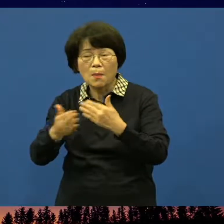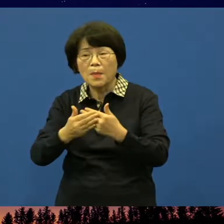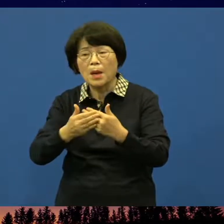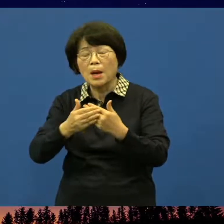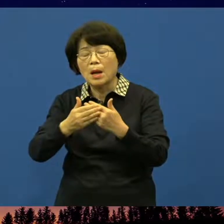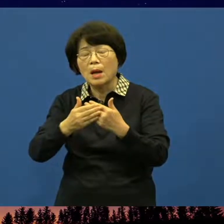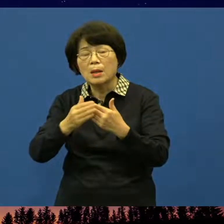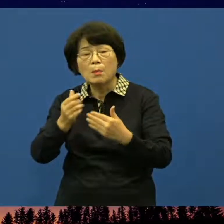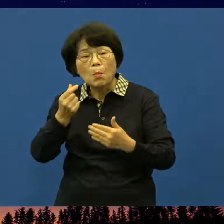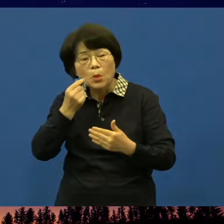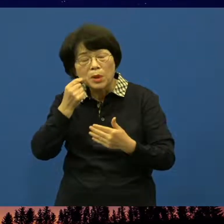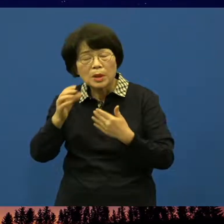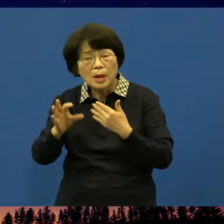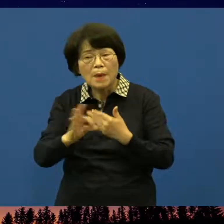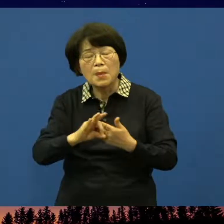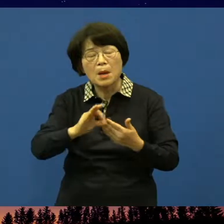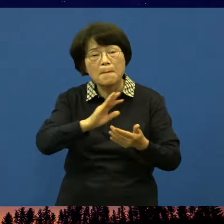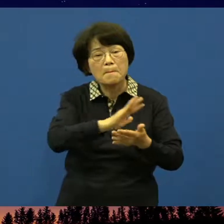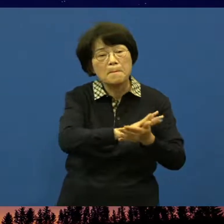된다는 거예요.